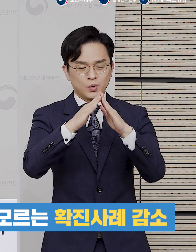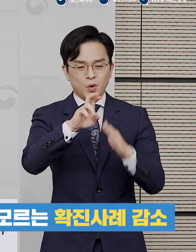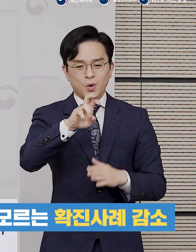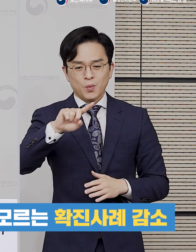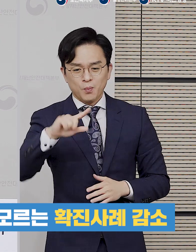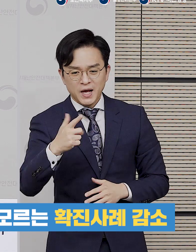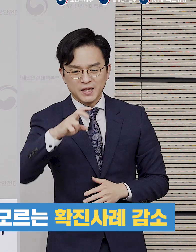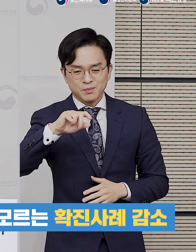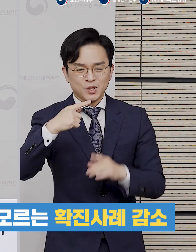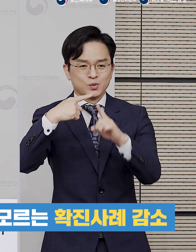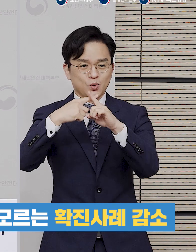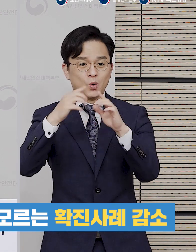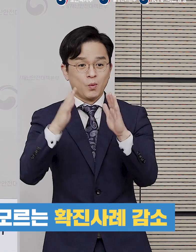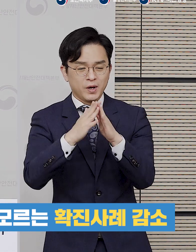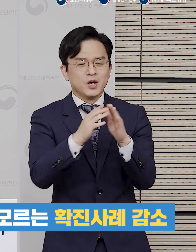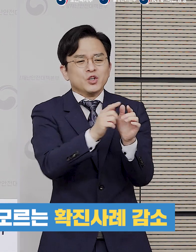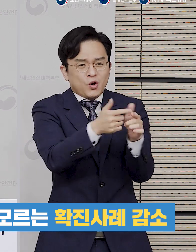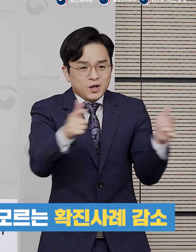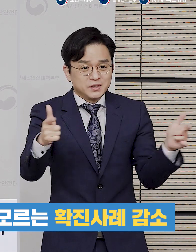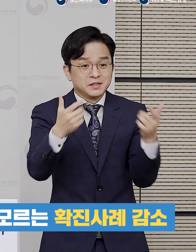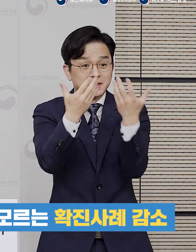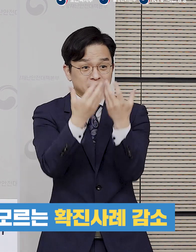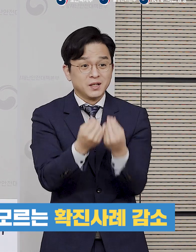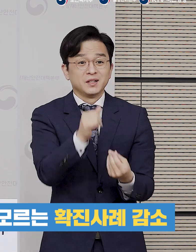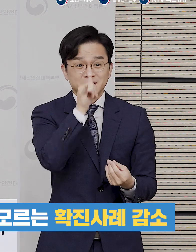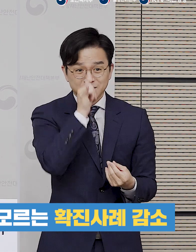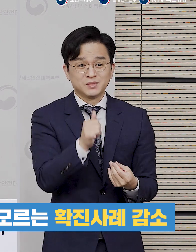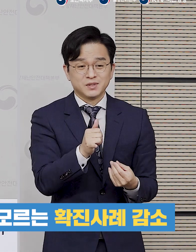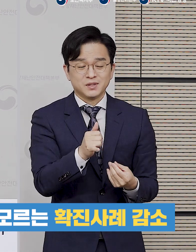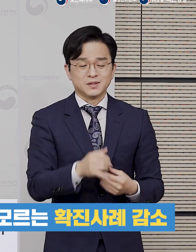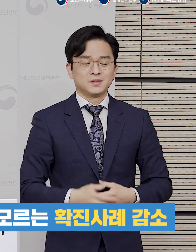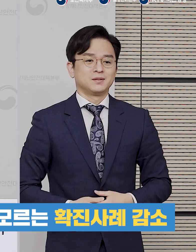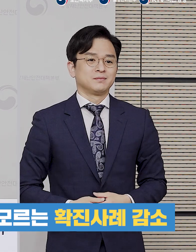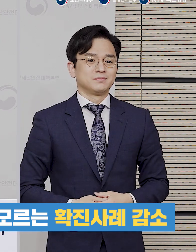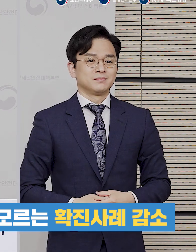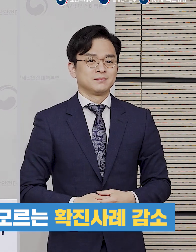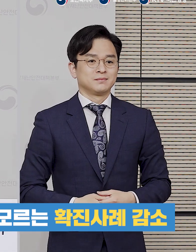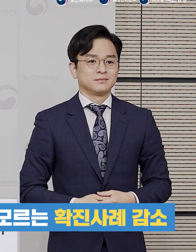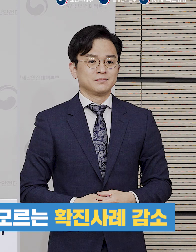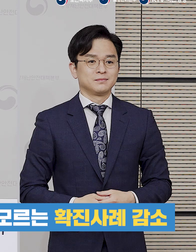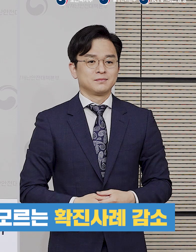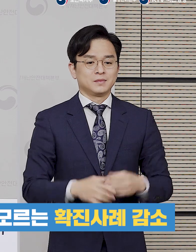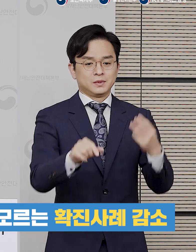감염 경로 확인이 곤란한 확진 사례도 줄어들고 있습니다.